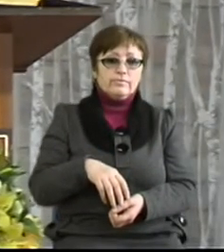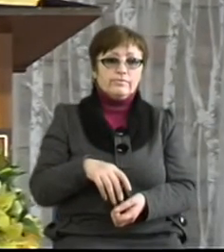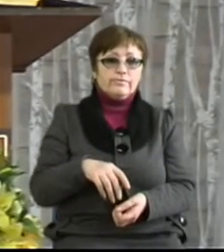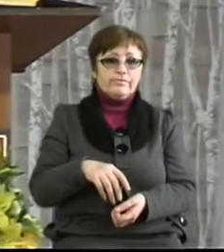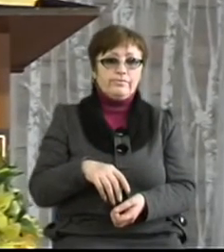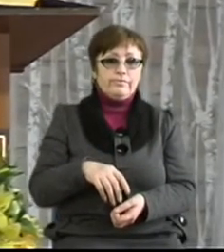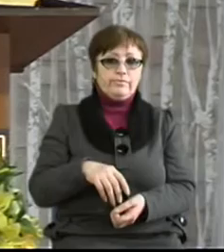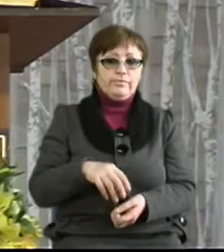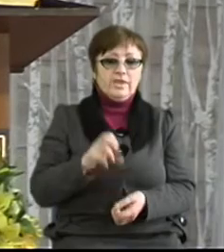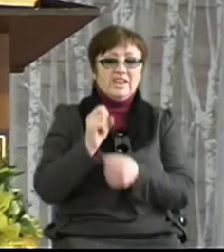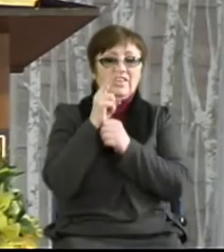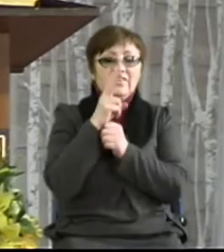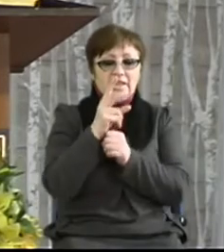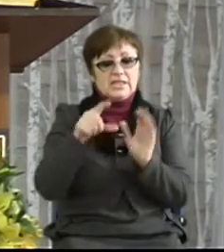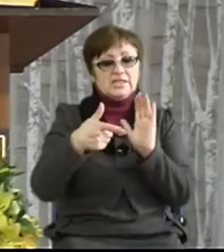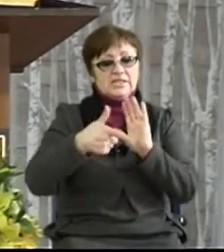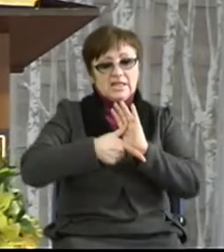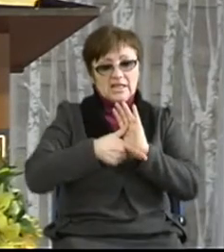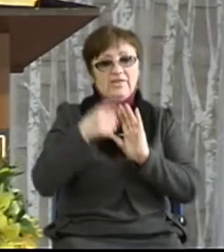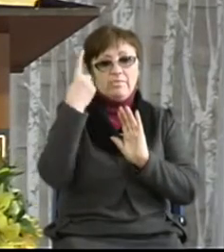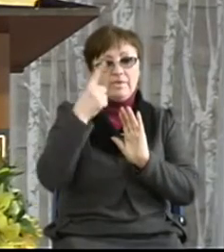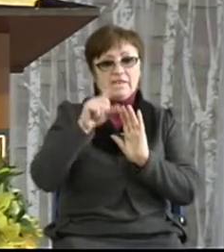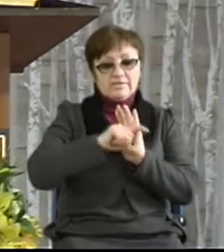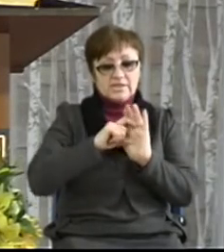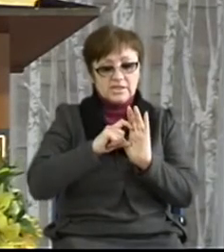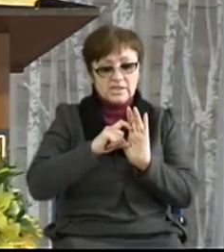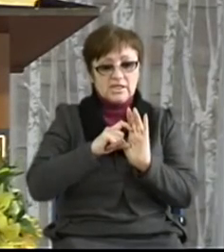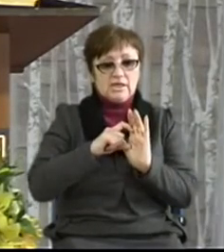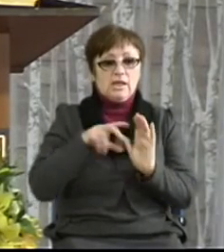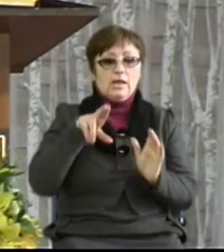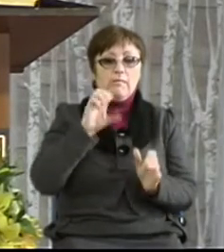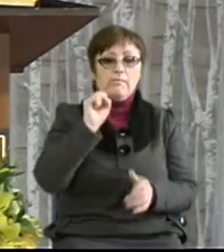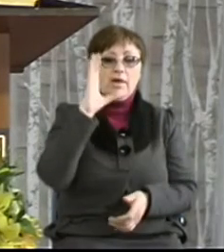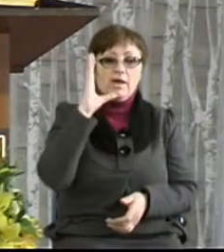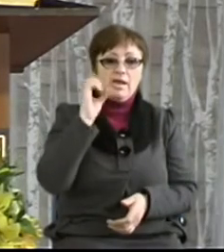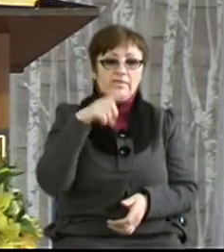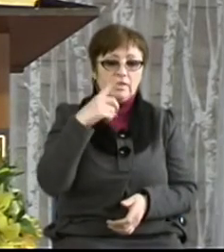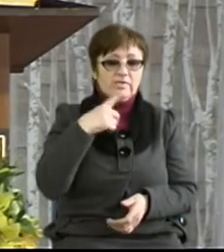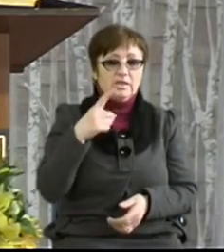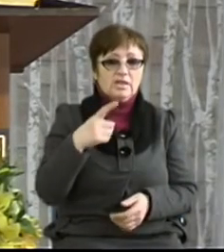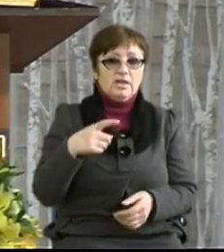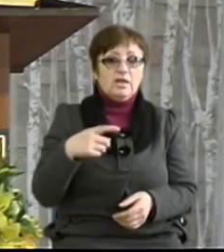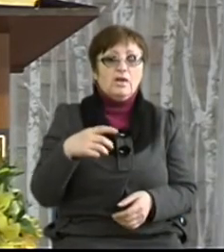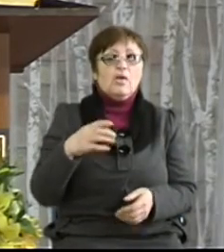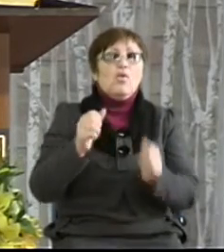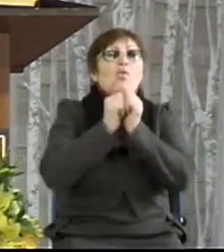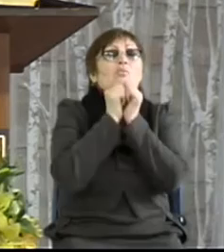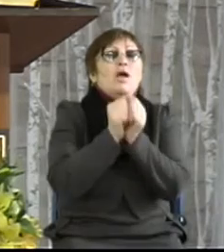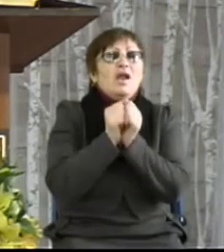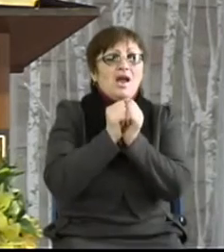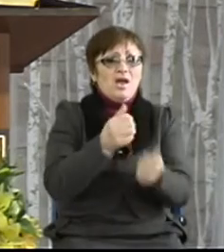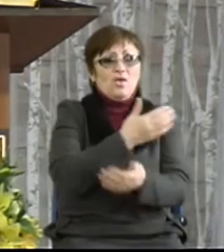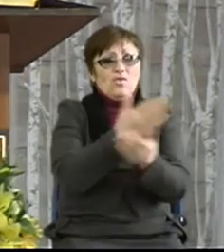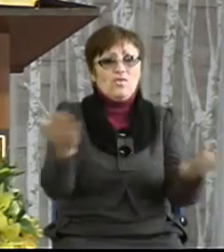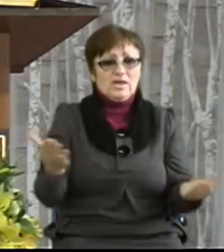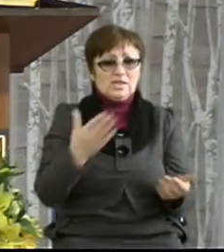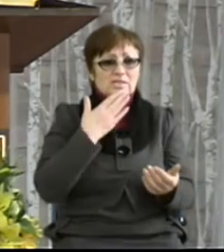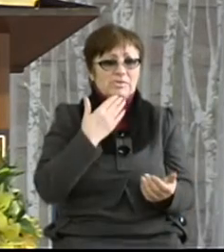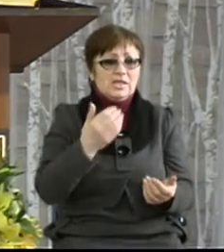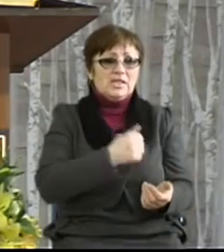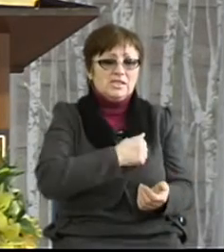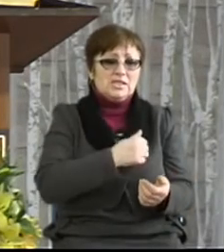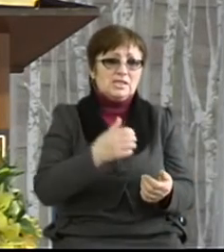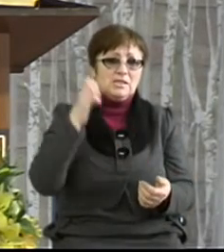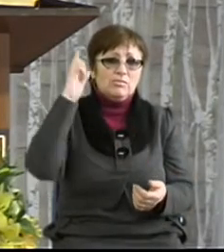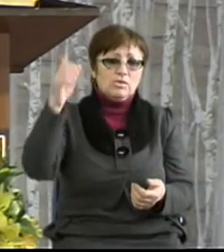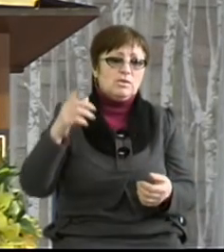римлянам, 12 глава, 1 стих, апостол Павел говорит: «Итак, умоляю вас, братья, милосердием